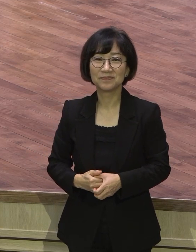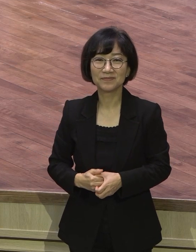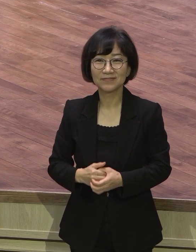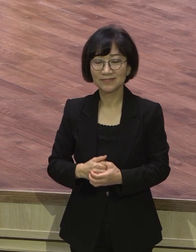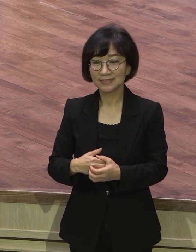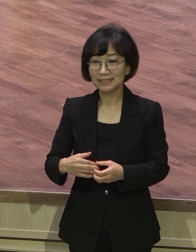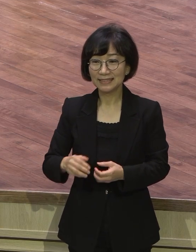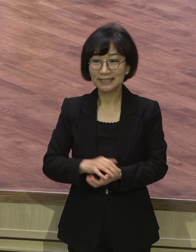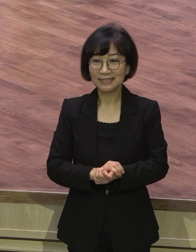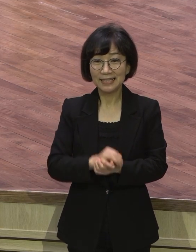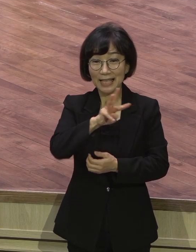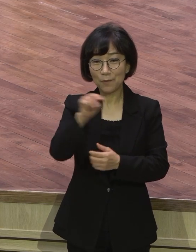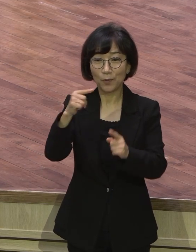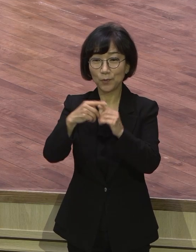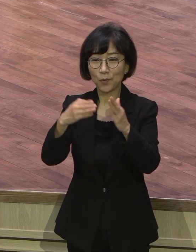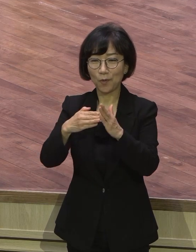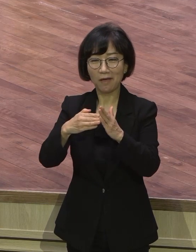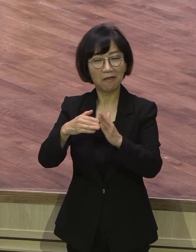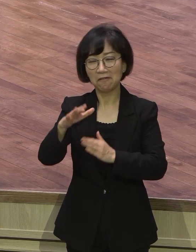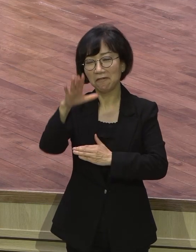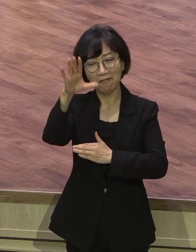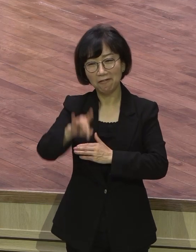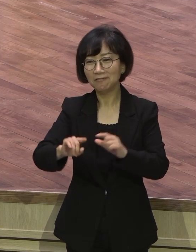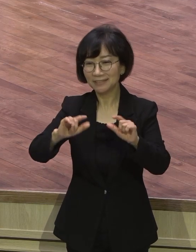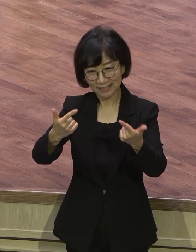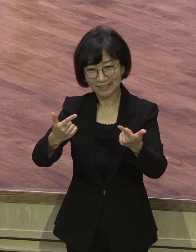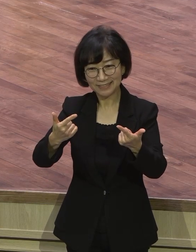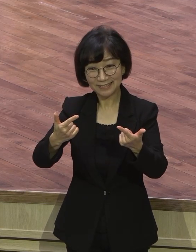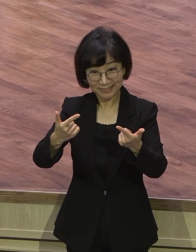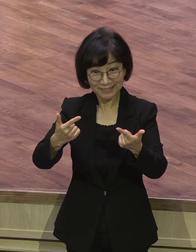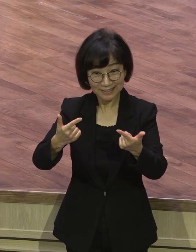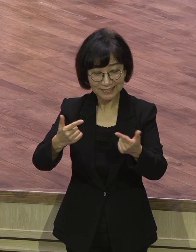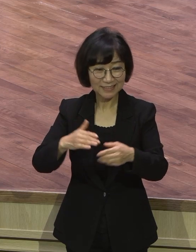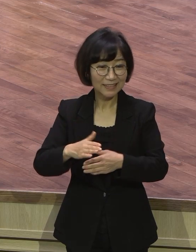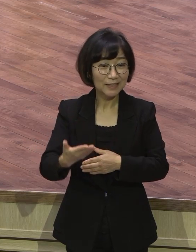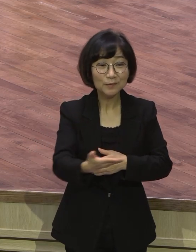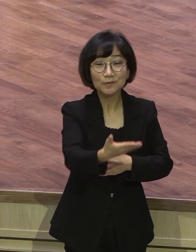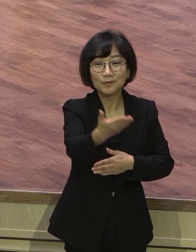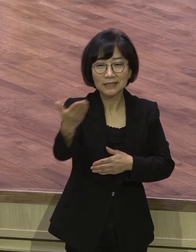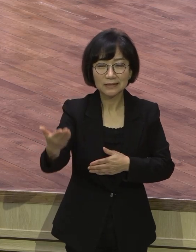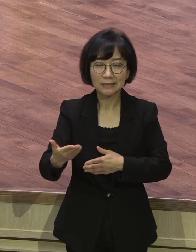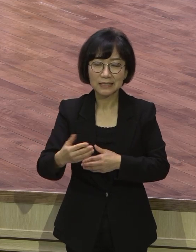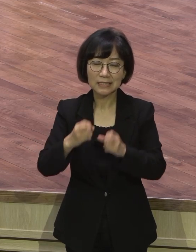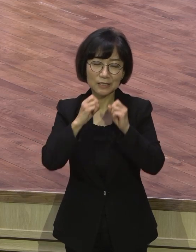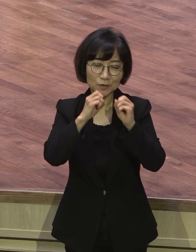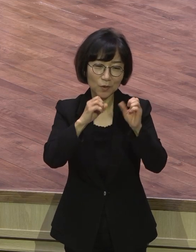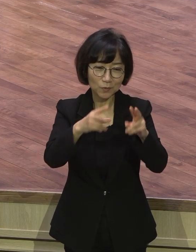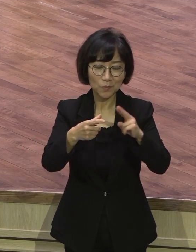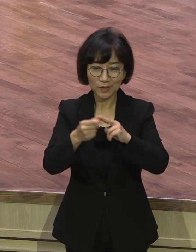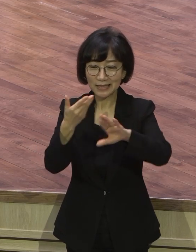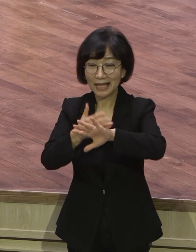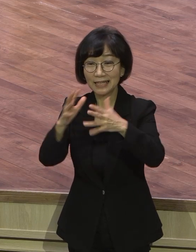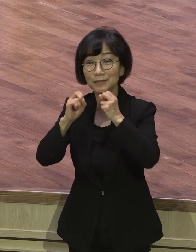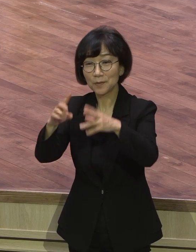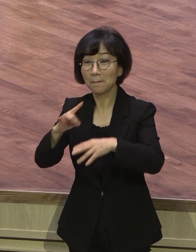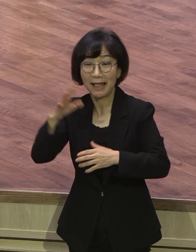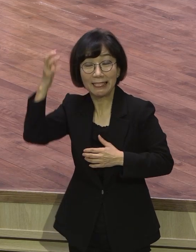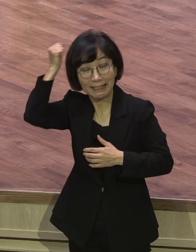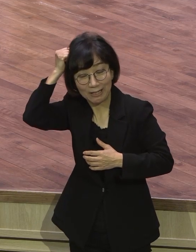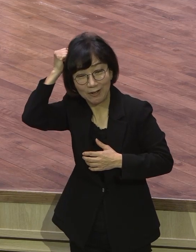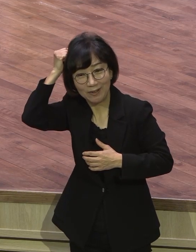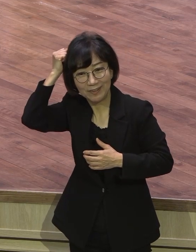여운교와는 어울리지 않는 사람이에요. 사람은 우리 여운교는 오직 전도가 성교만 하는 교인데 그게 가슴에 부딪혀야